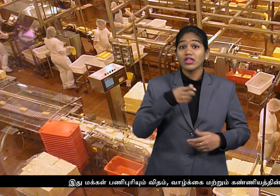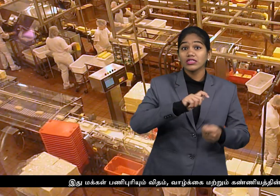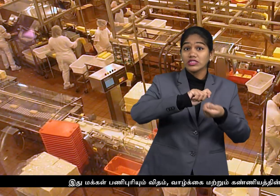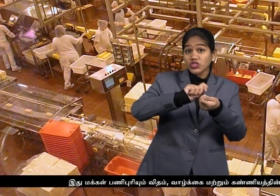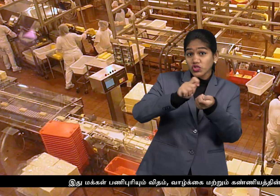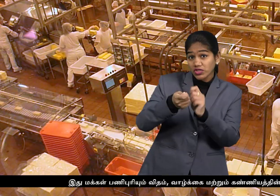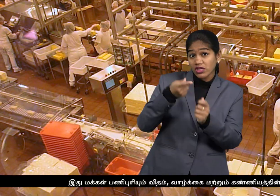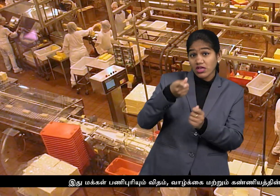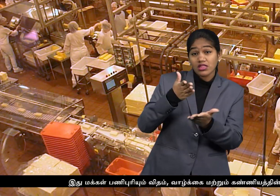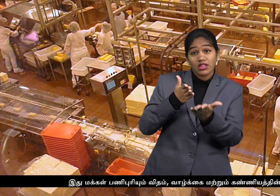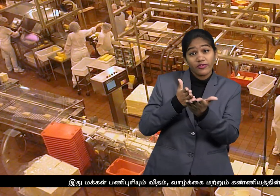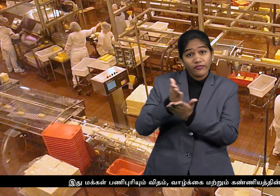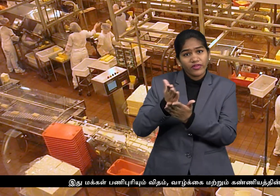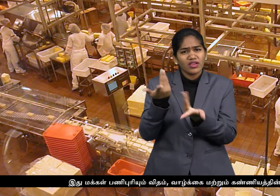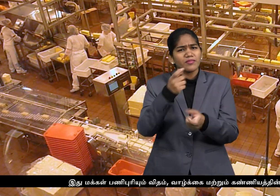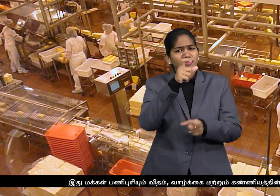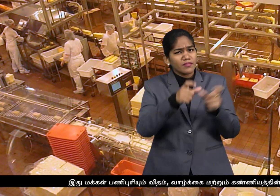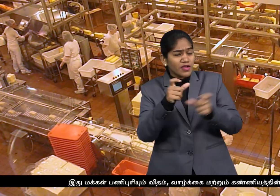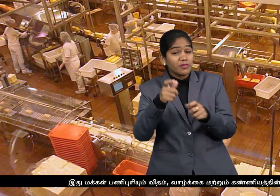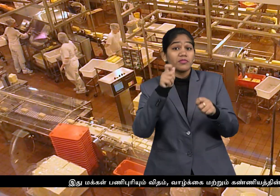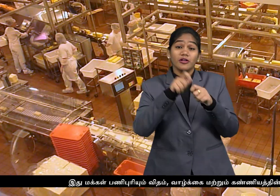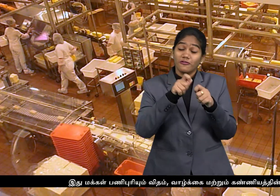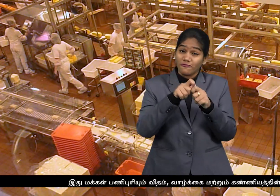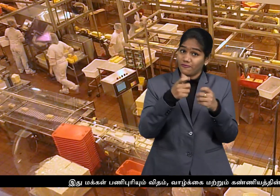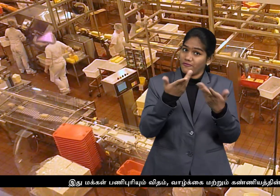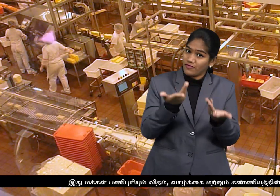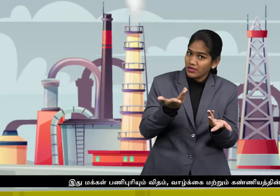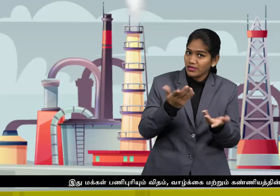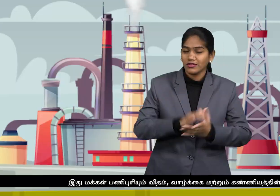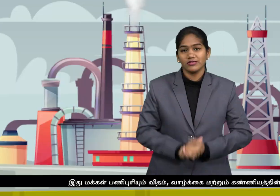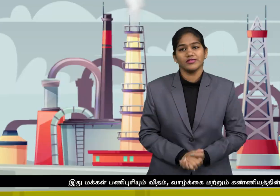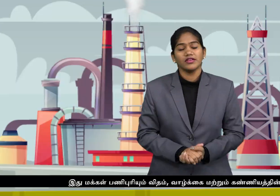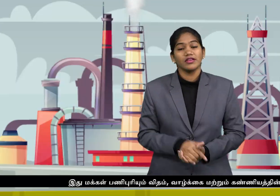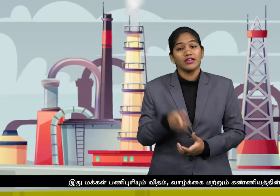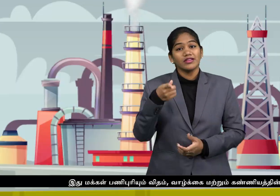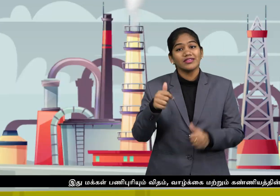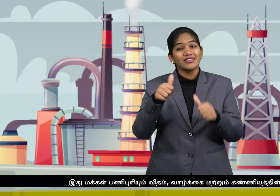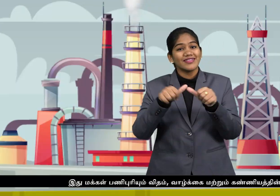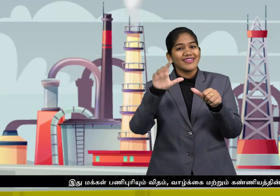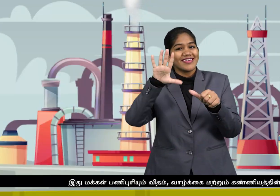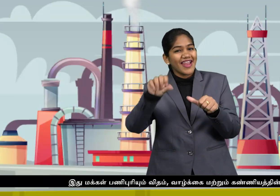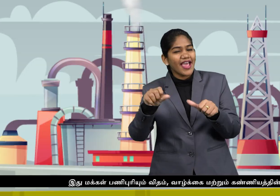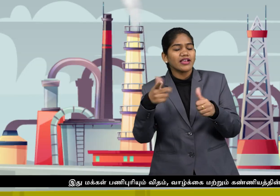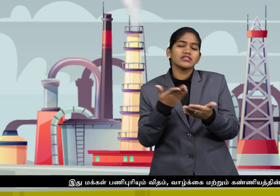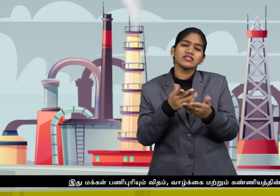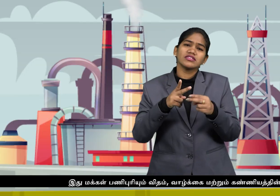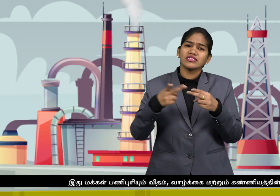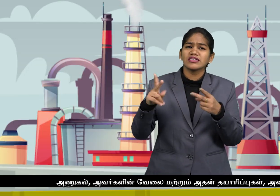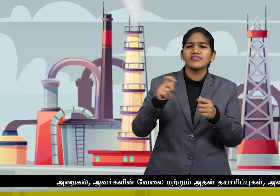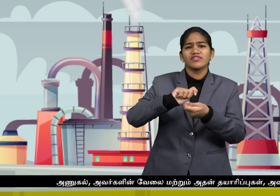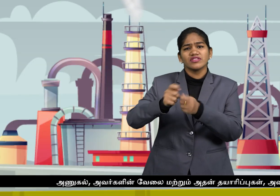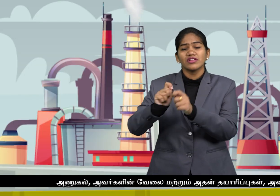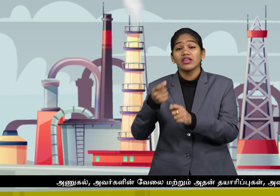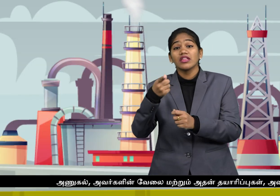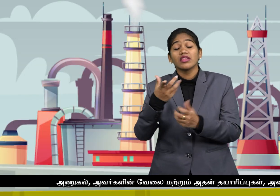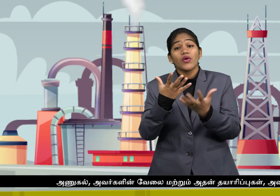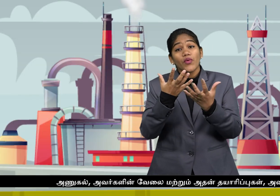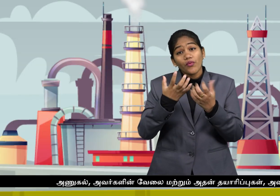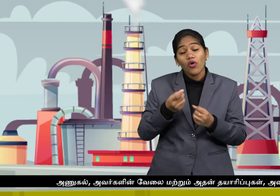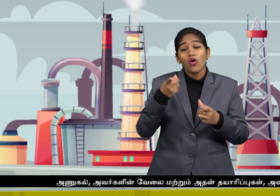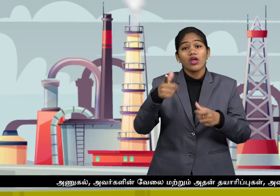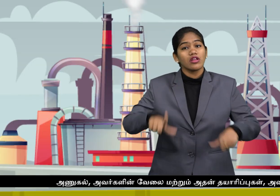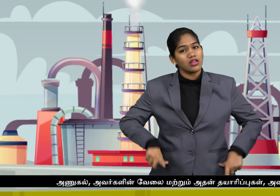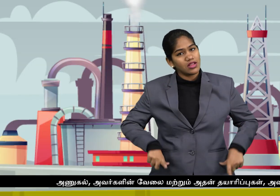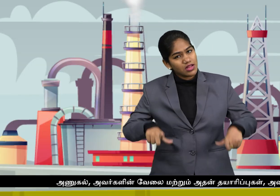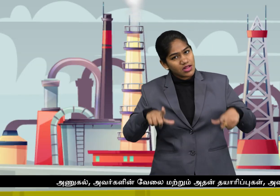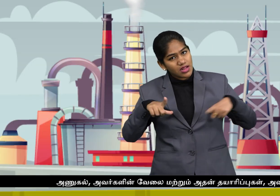இது மக்கள் பணிபுரியும் விதம், வாழ்க்கை மற்றும் கண்ணியத்தின் தேவைகளுக்கான அணுகல், அவர்களின் வேலை